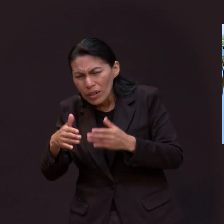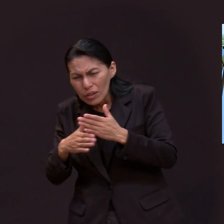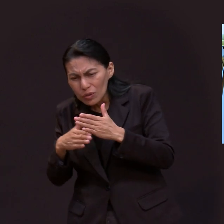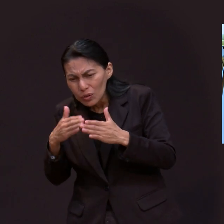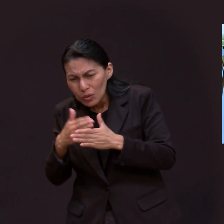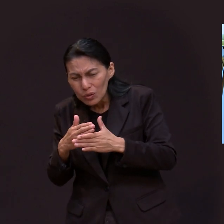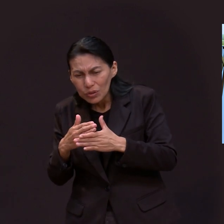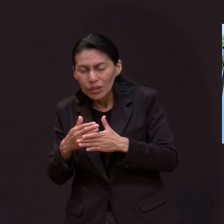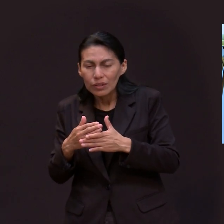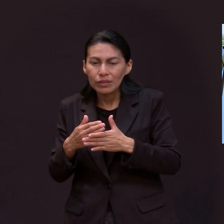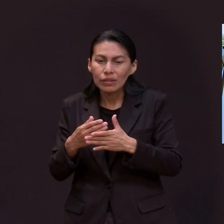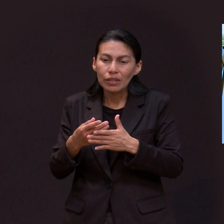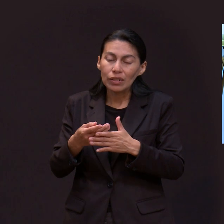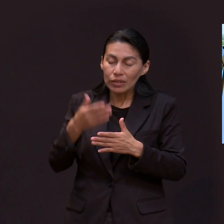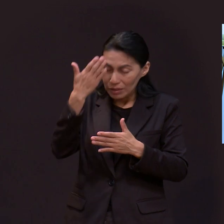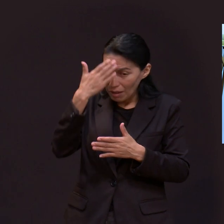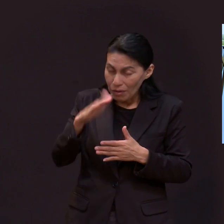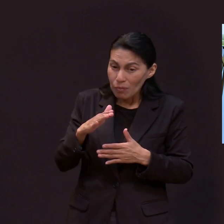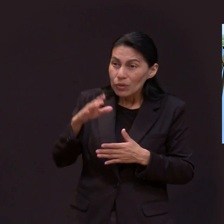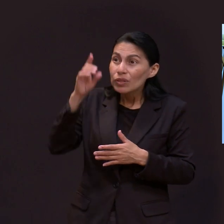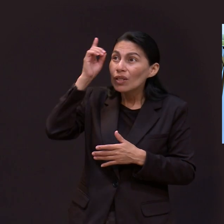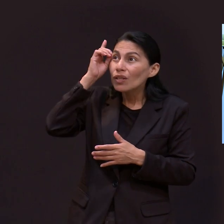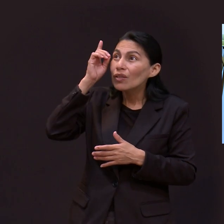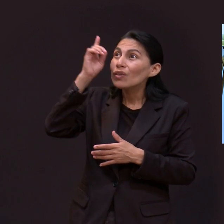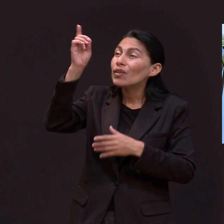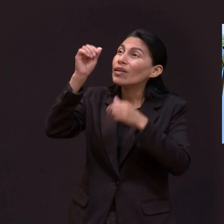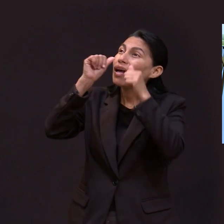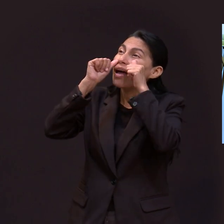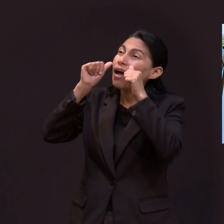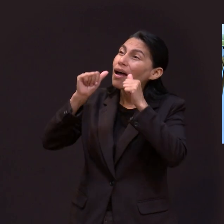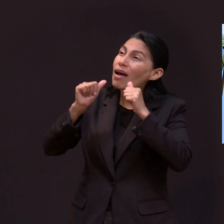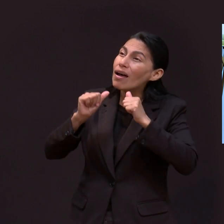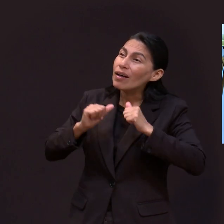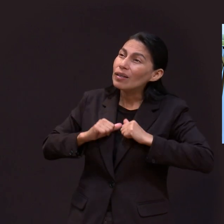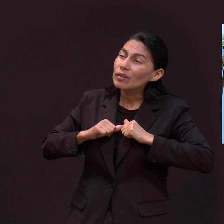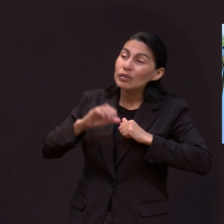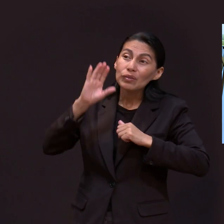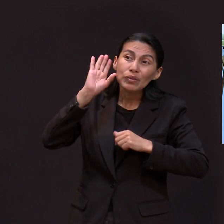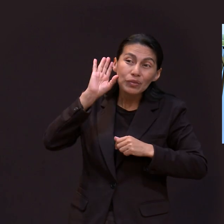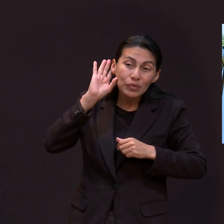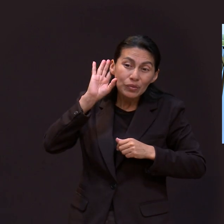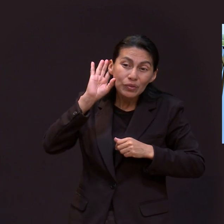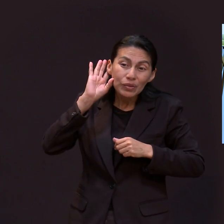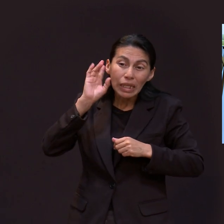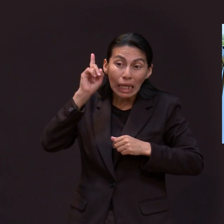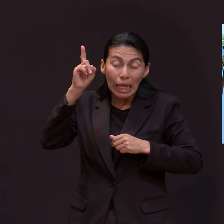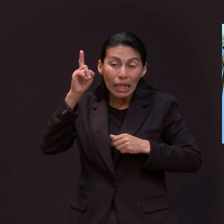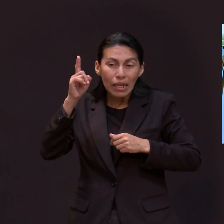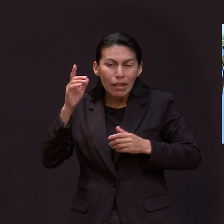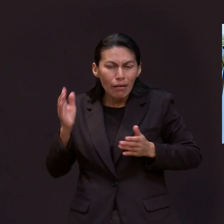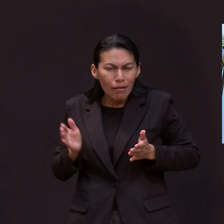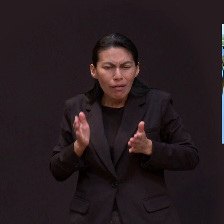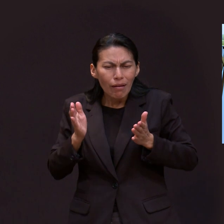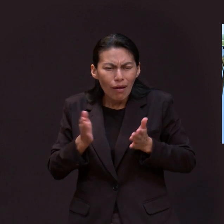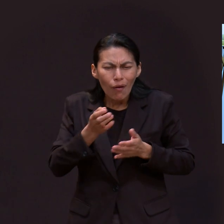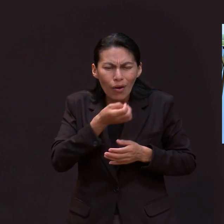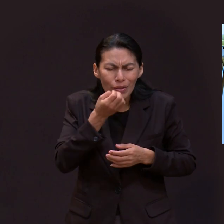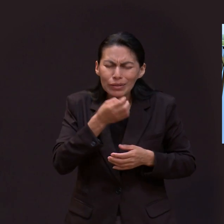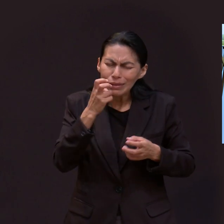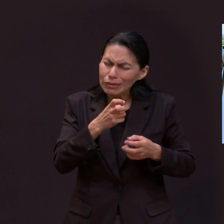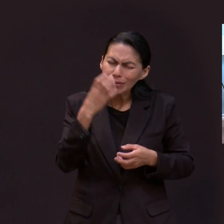de otra índole y sabemos que dios nos oye porque él mismo motiva esa oración que